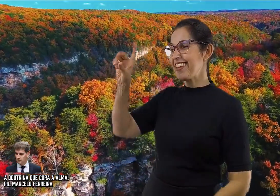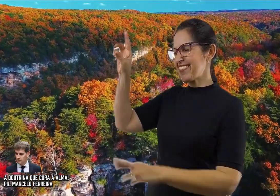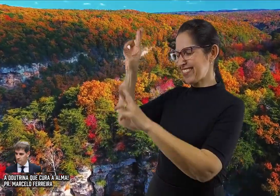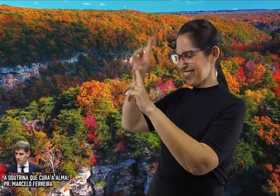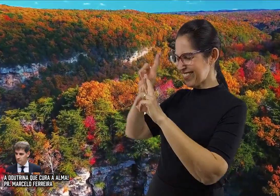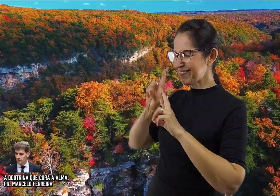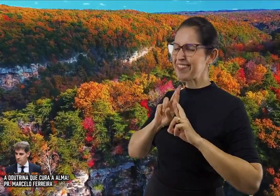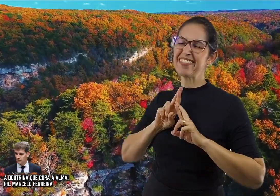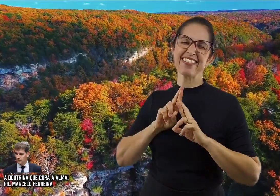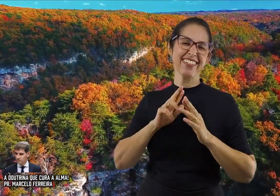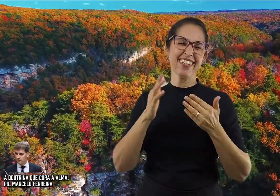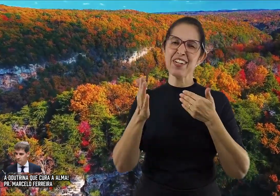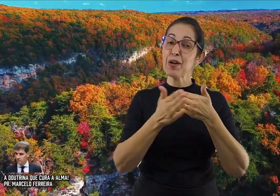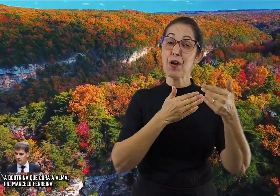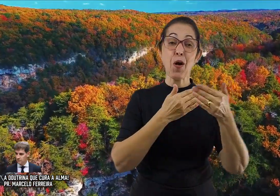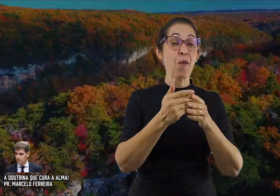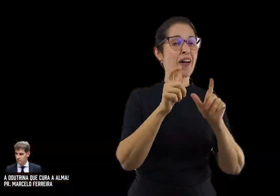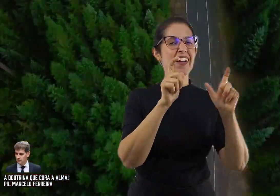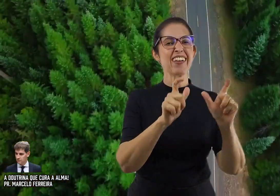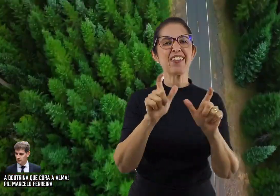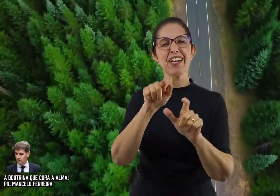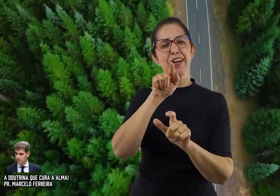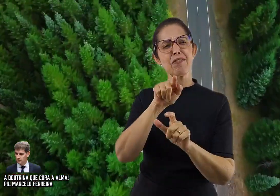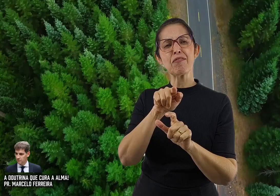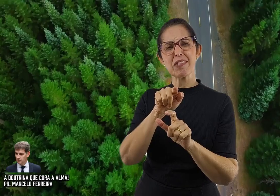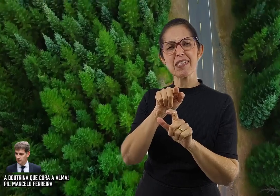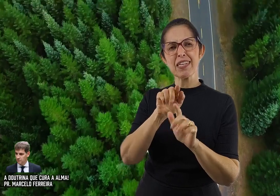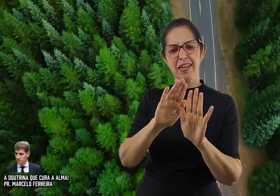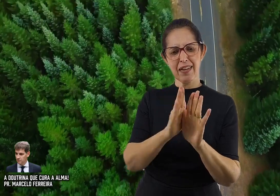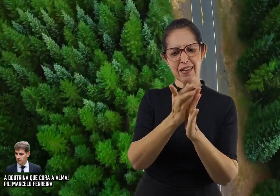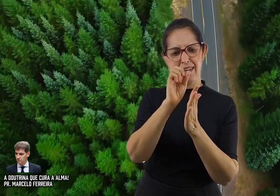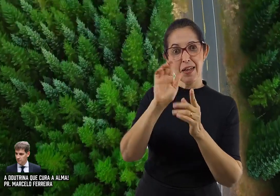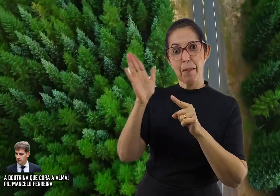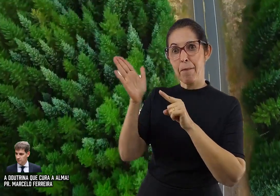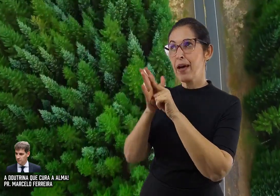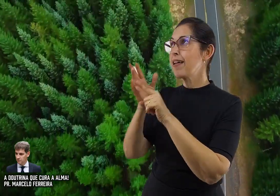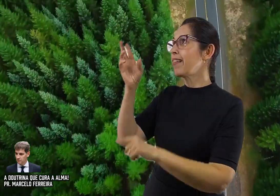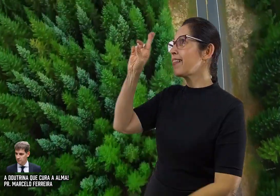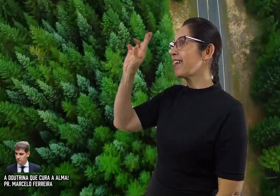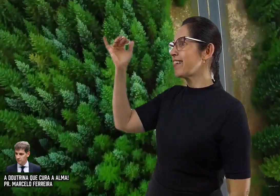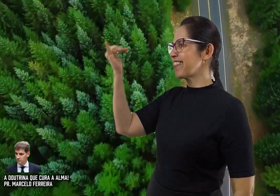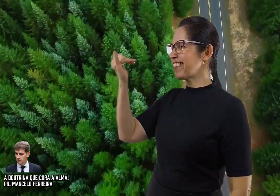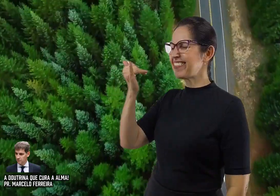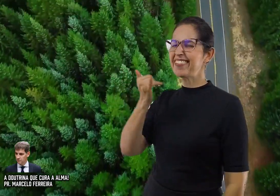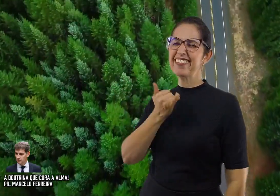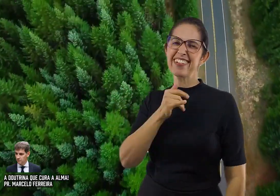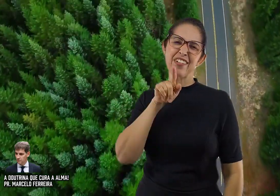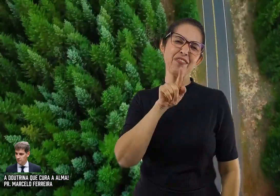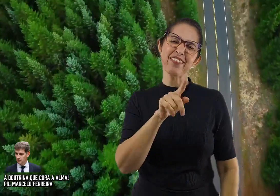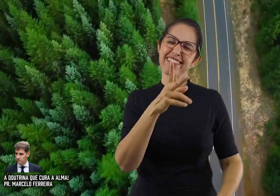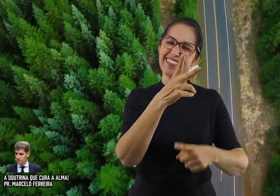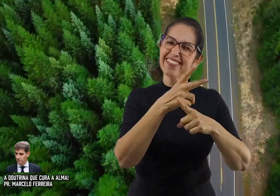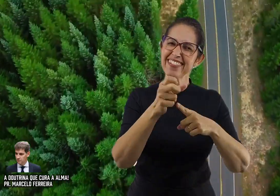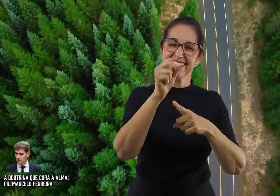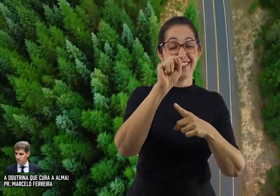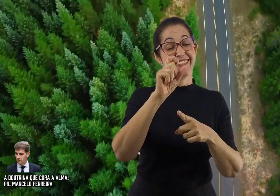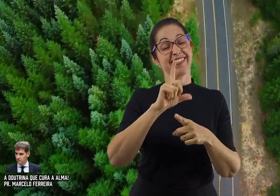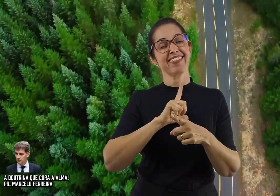você consultar o Senhor, e o Senhor te falar com você, no Senhor, você é mais do que